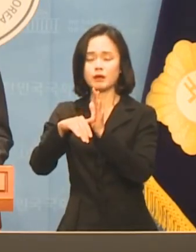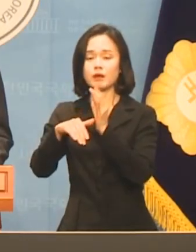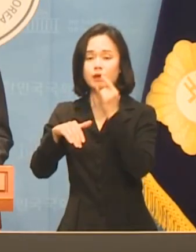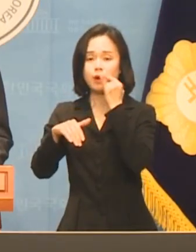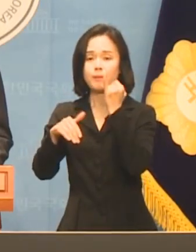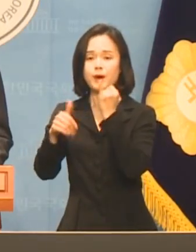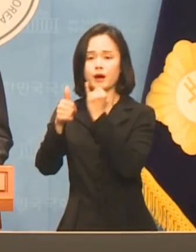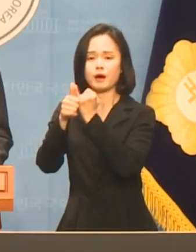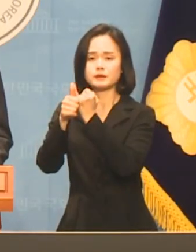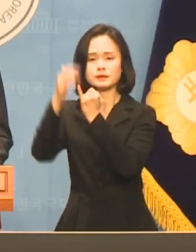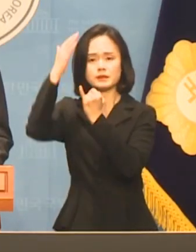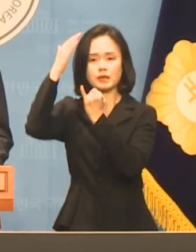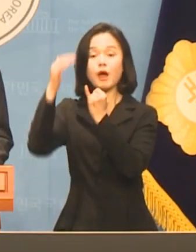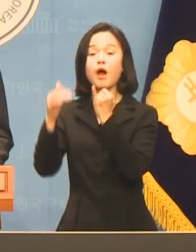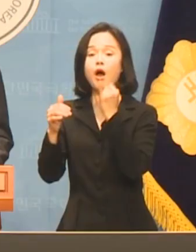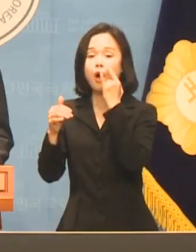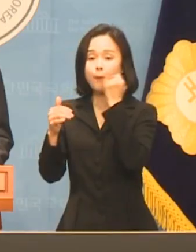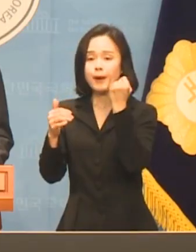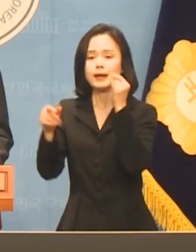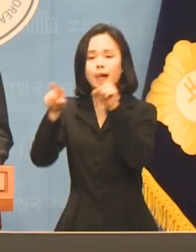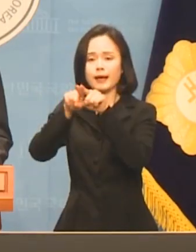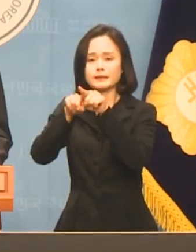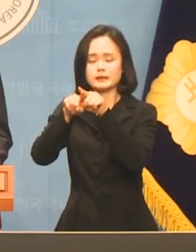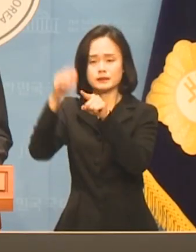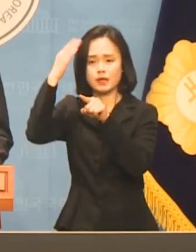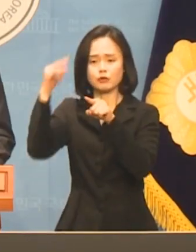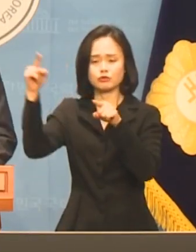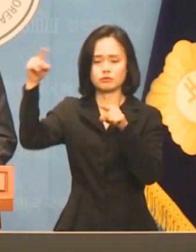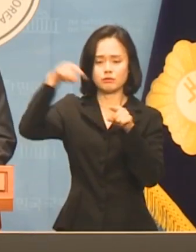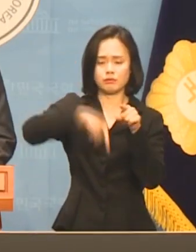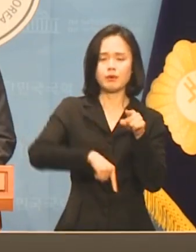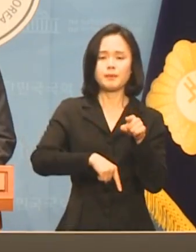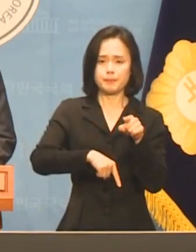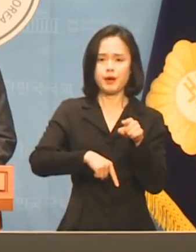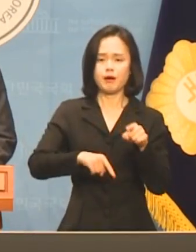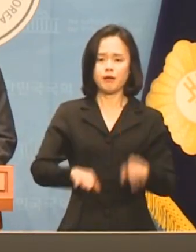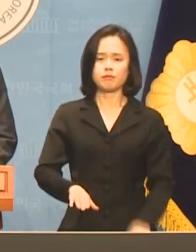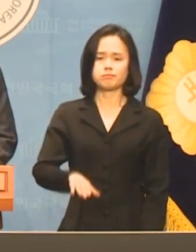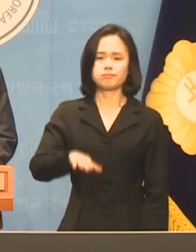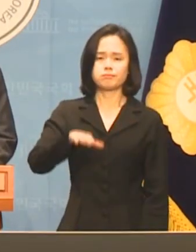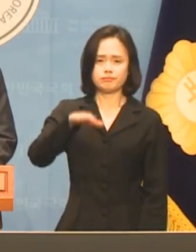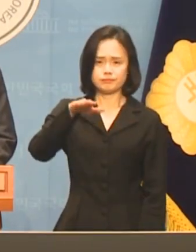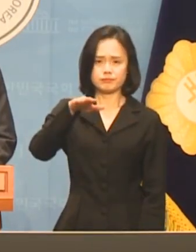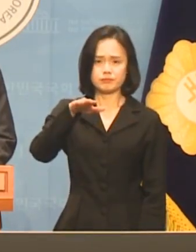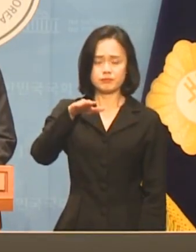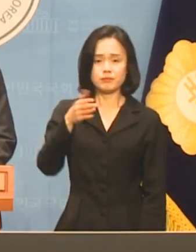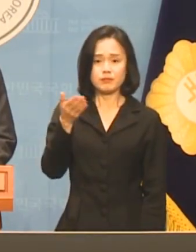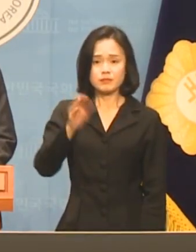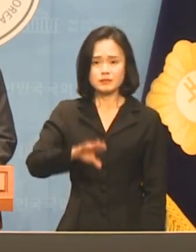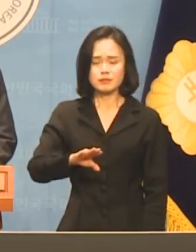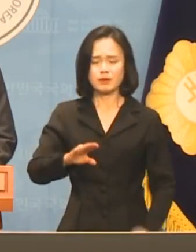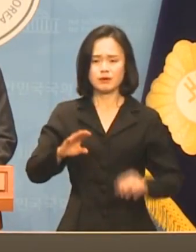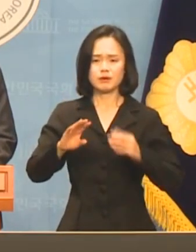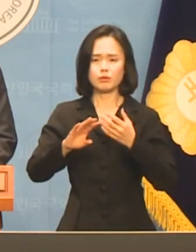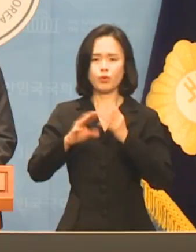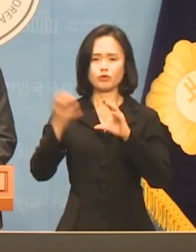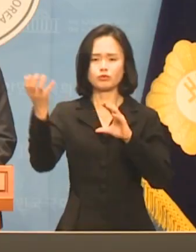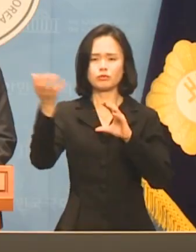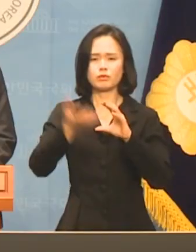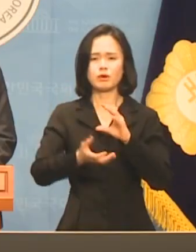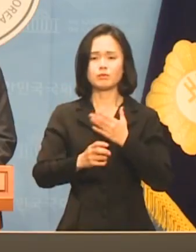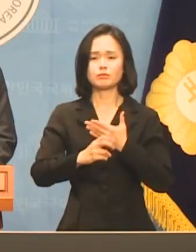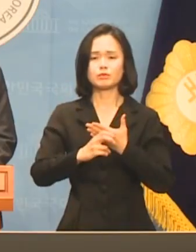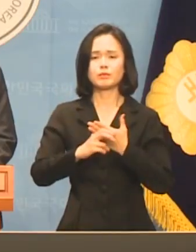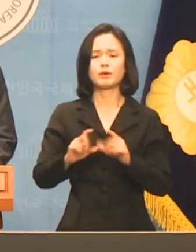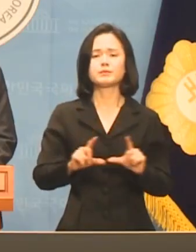미등록 이주 아동이었습니다. 그 사실이 들통날까 친구와 싸워도 항의 한 번 제대로 못했고